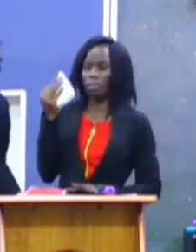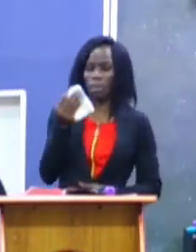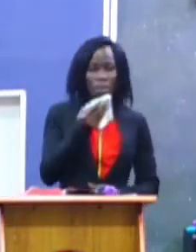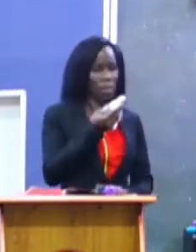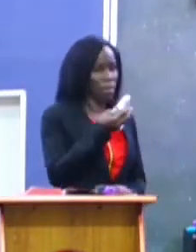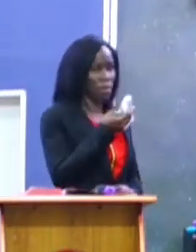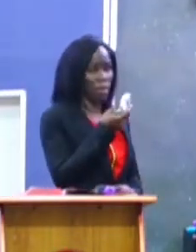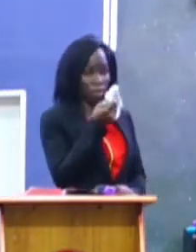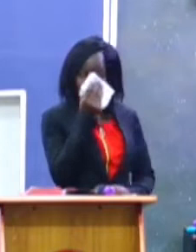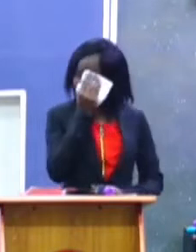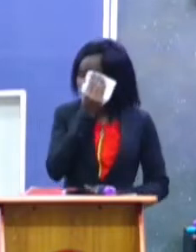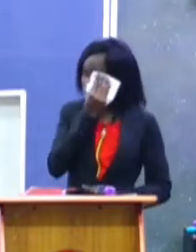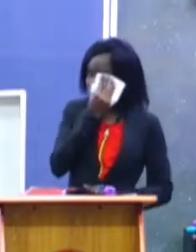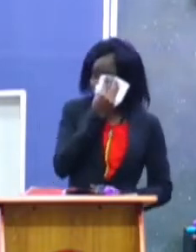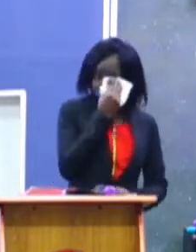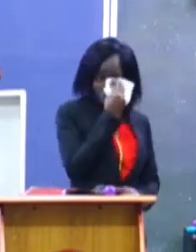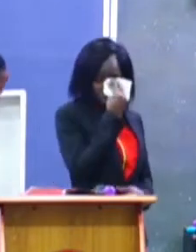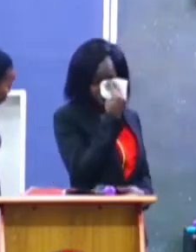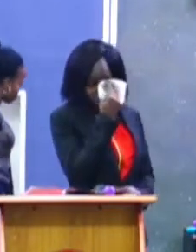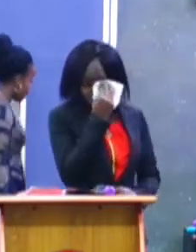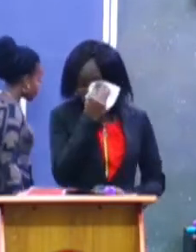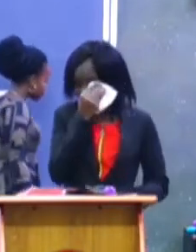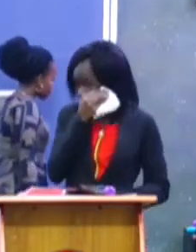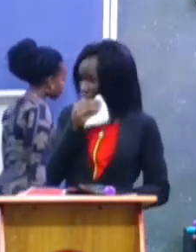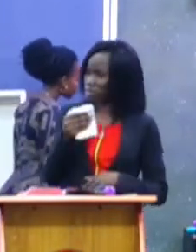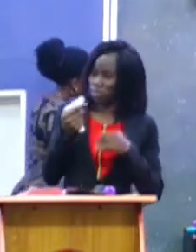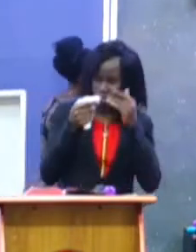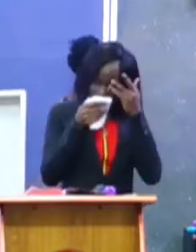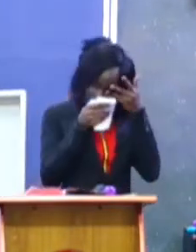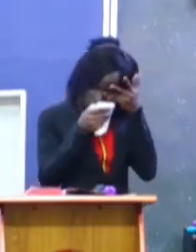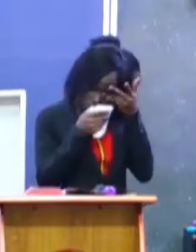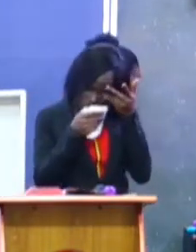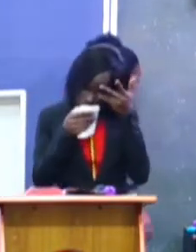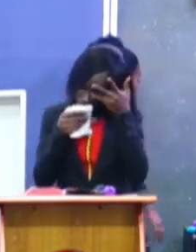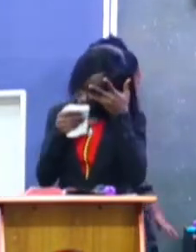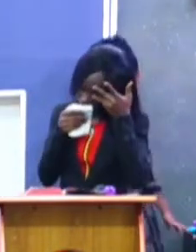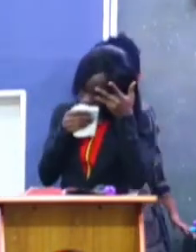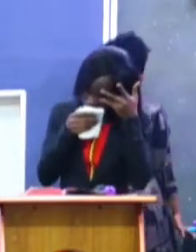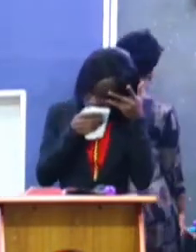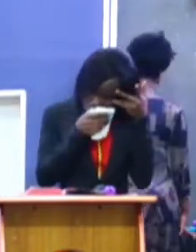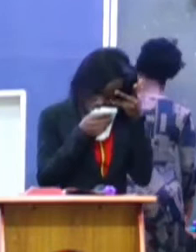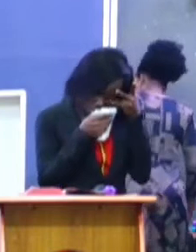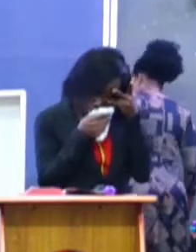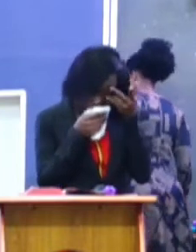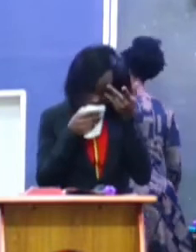bikomekereza bigamba nti bagenda okukizuula nti baaliko ne Kristo.